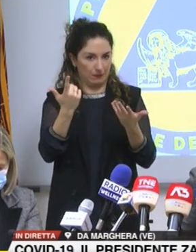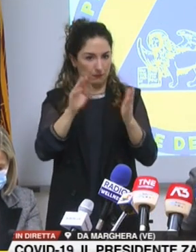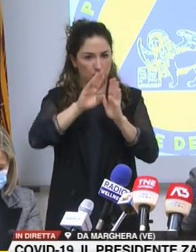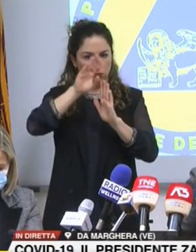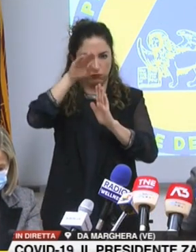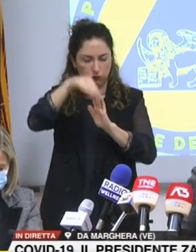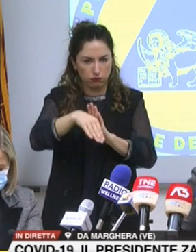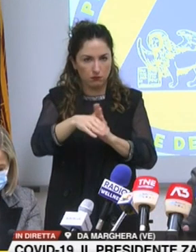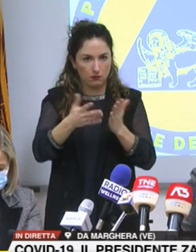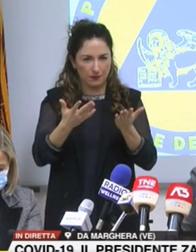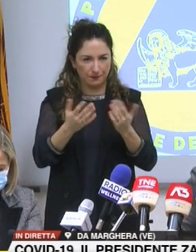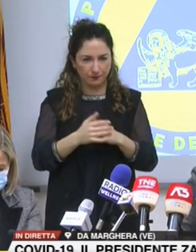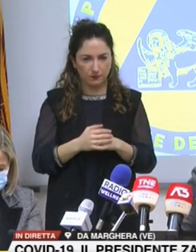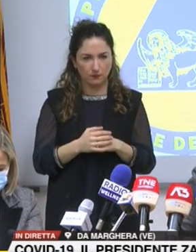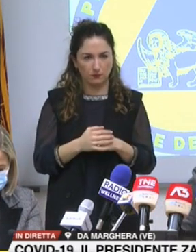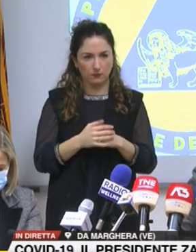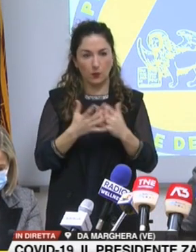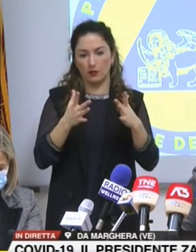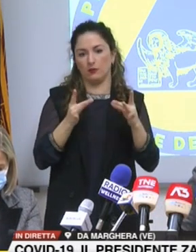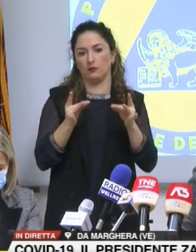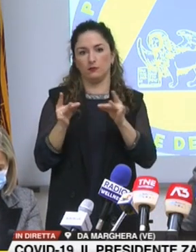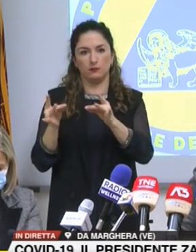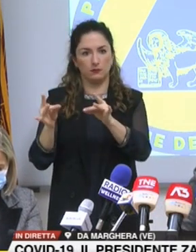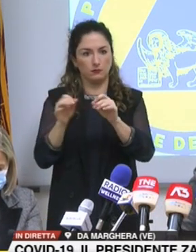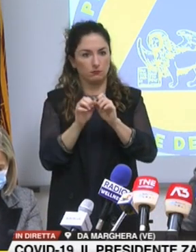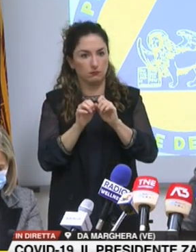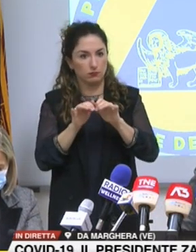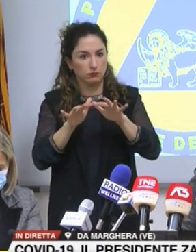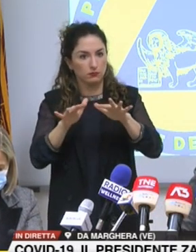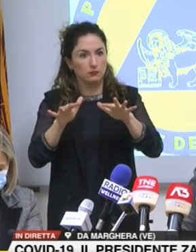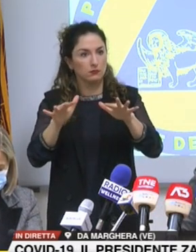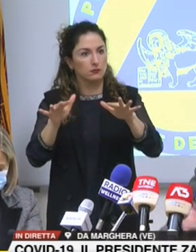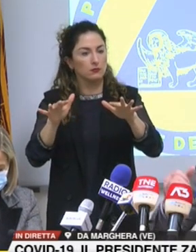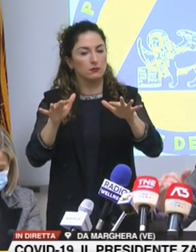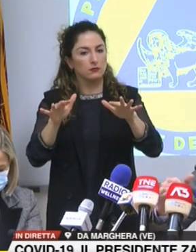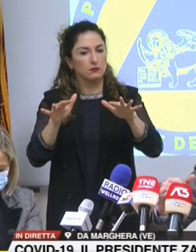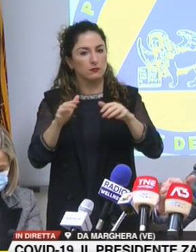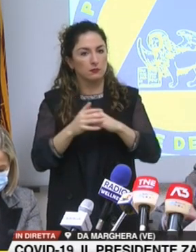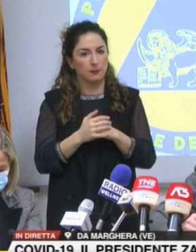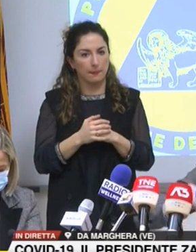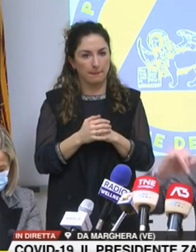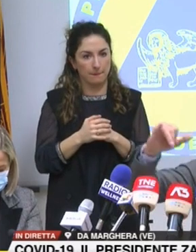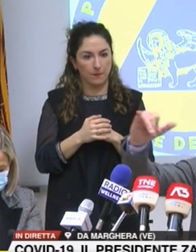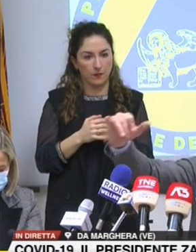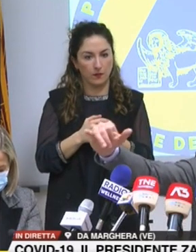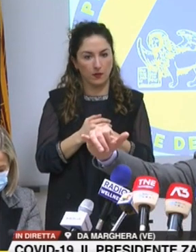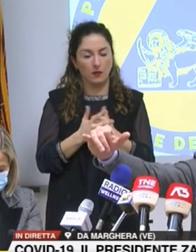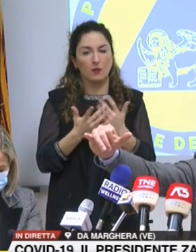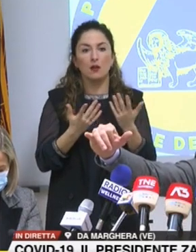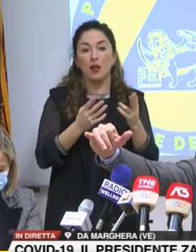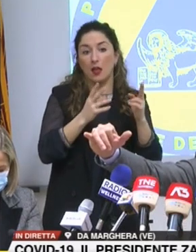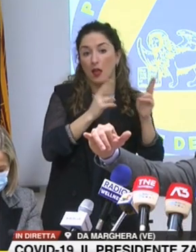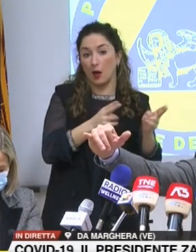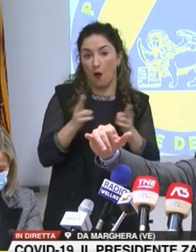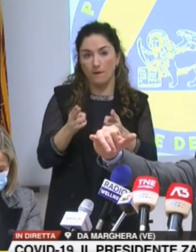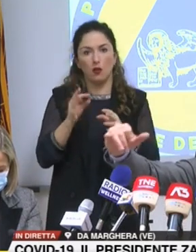lo capite, che un'infezione che si contrae prima di essere catapultata in un ricovero ospedaliero o in una terapia